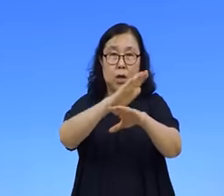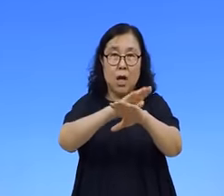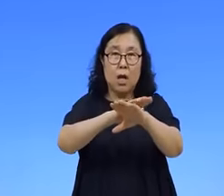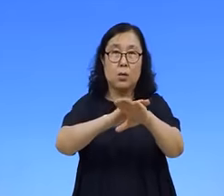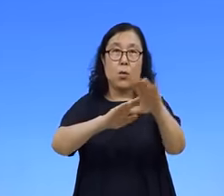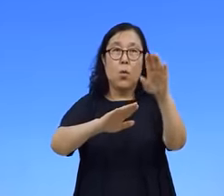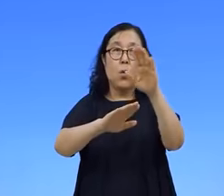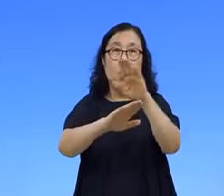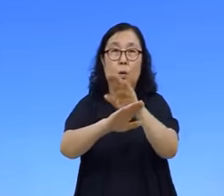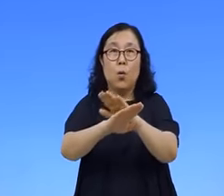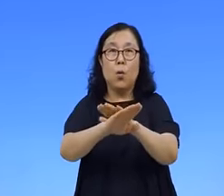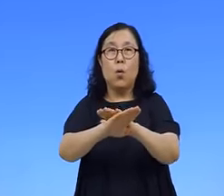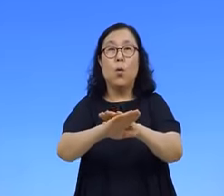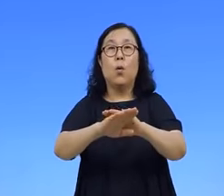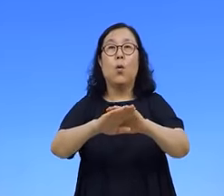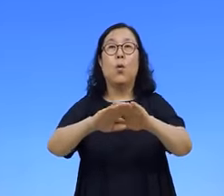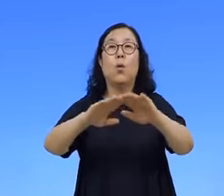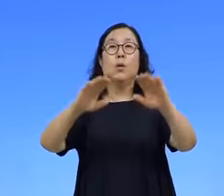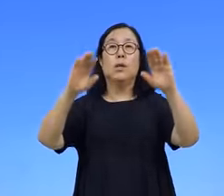주의 손을 보라.